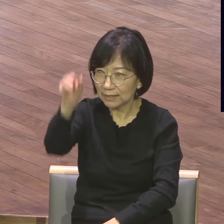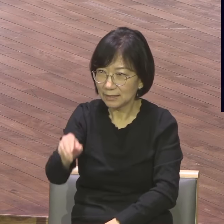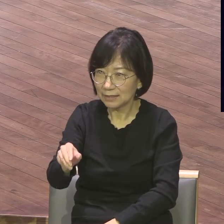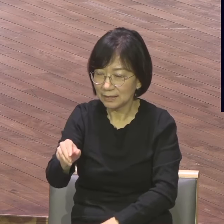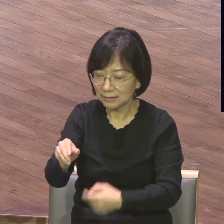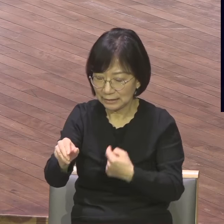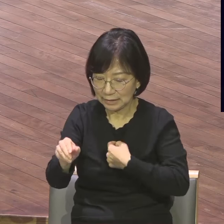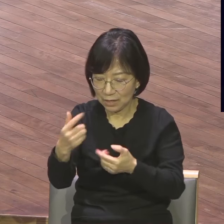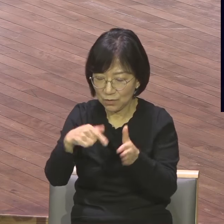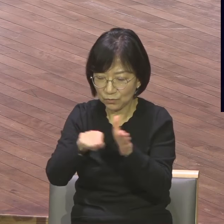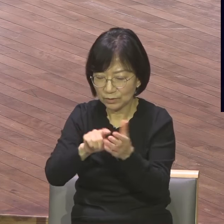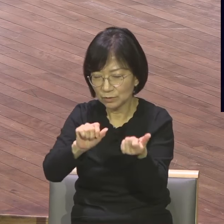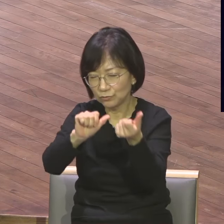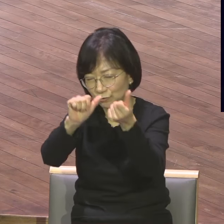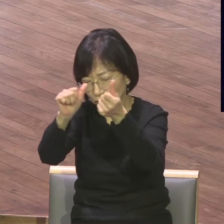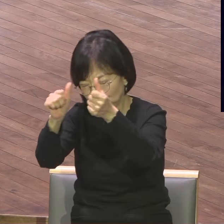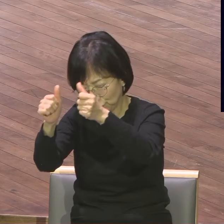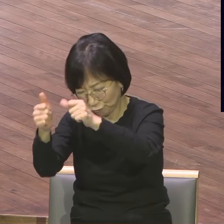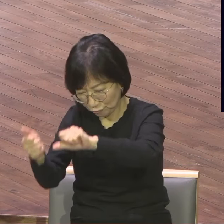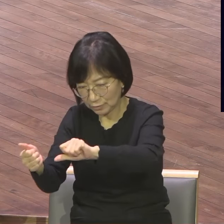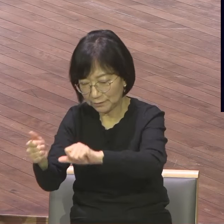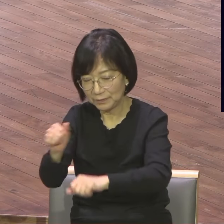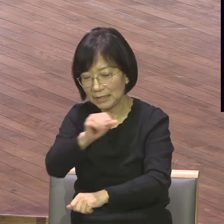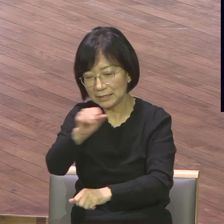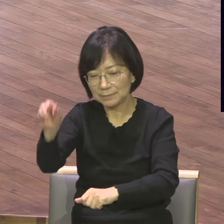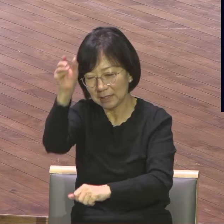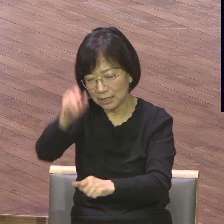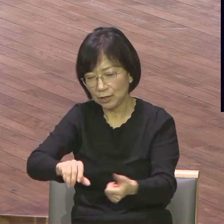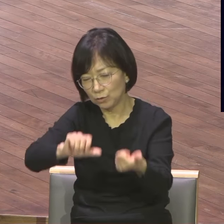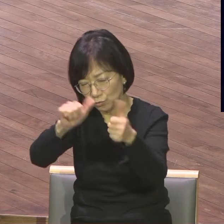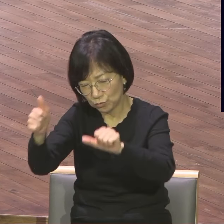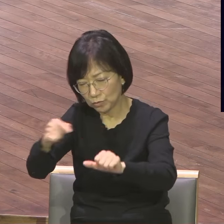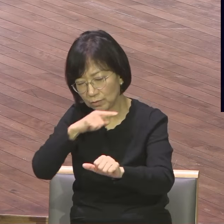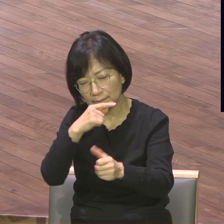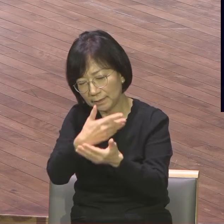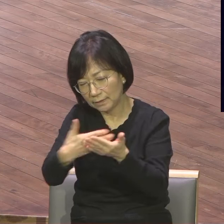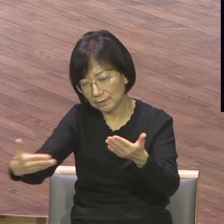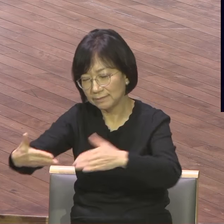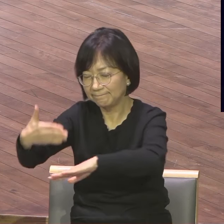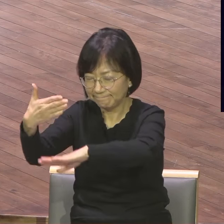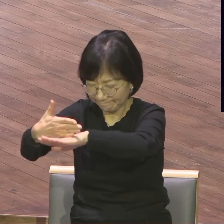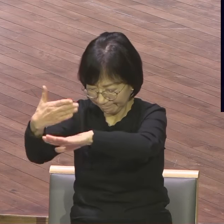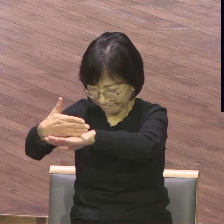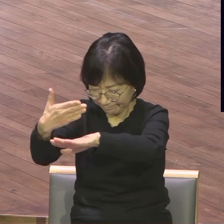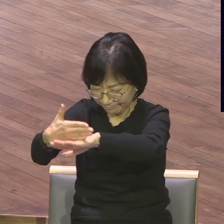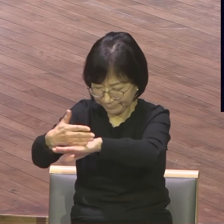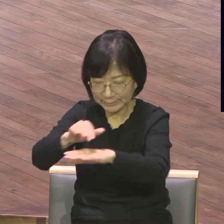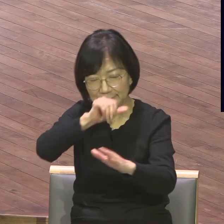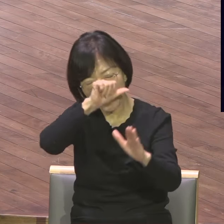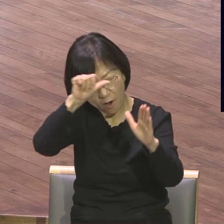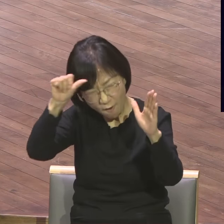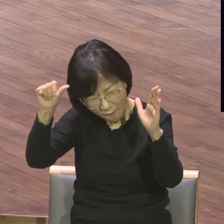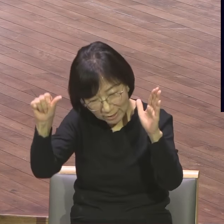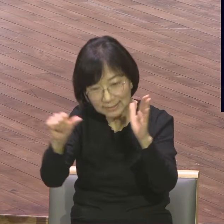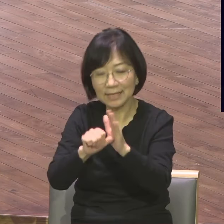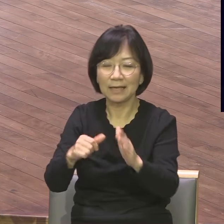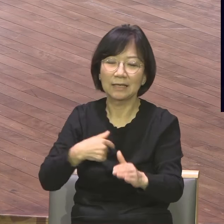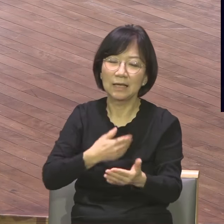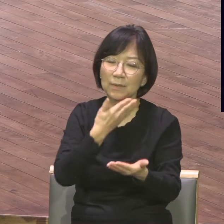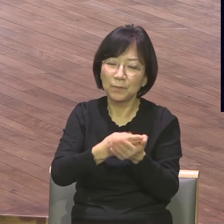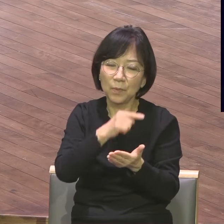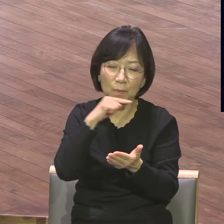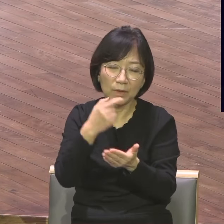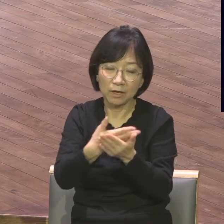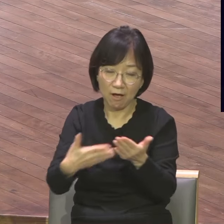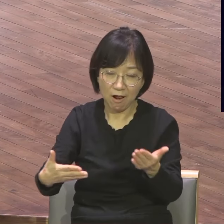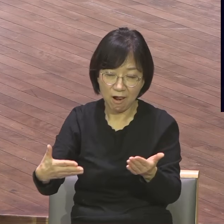그 몸을 찢기시고 피를 흘려주신 것 너무 감사합니다. 평생 동안 이 보혈의 피를 말하겠습니다. 평생